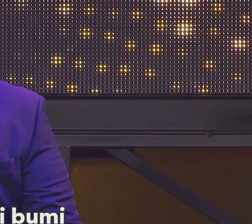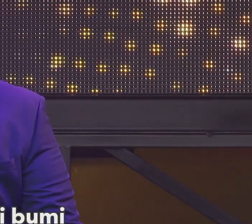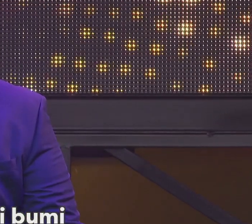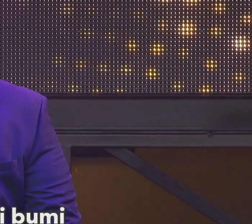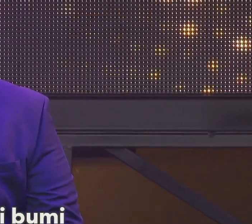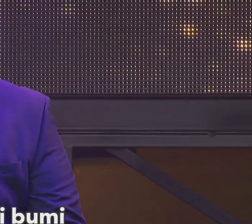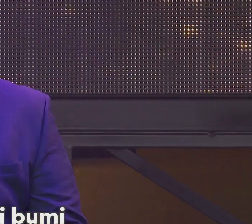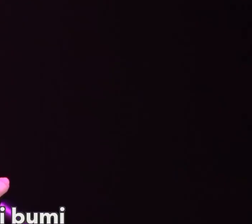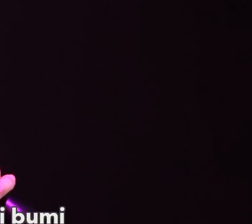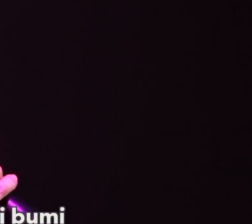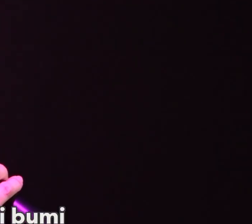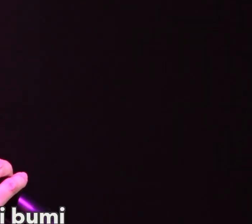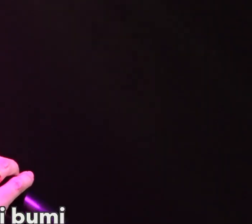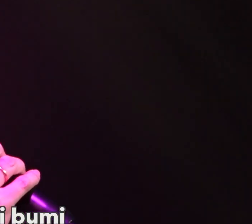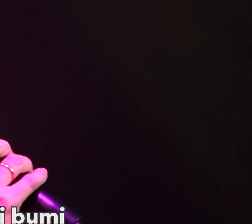sejauh